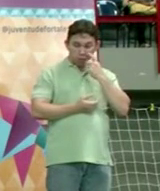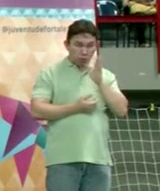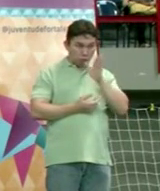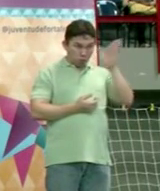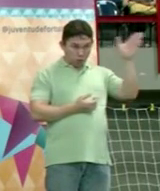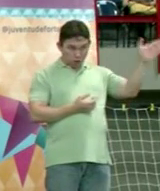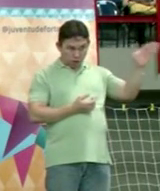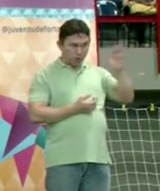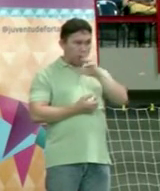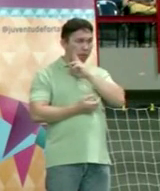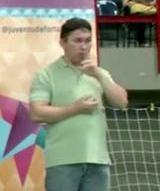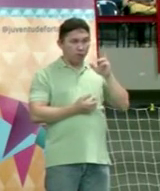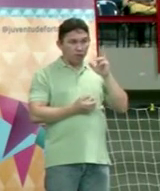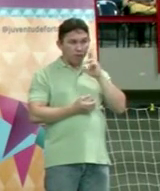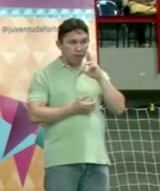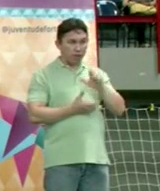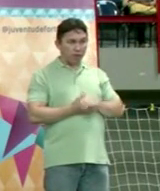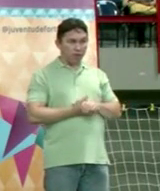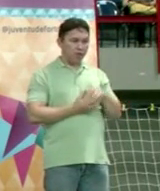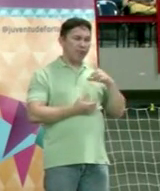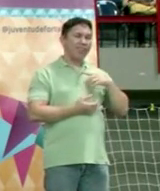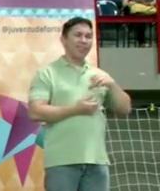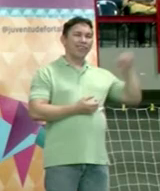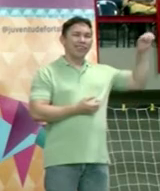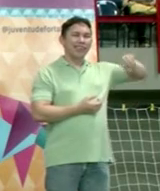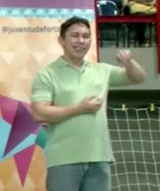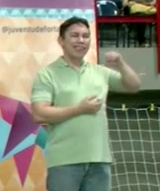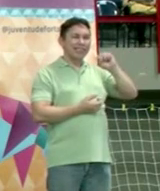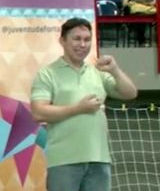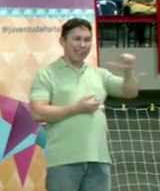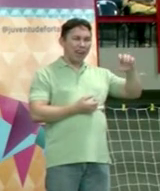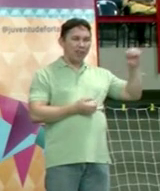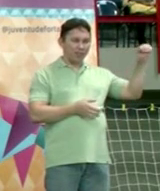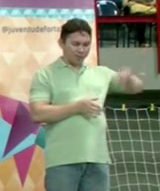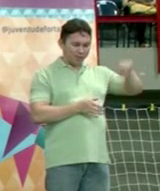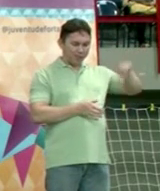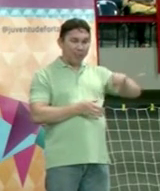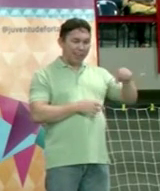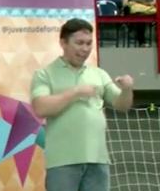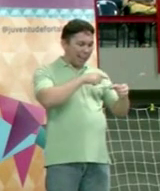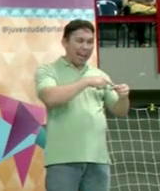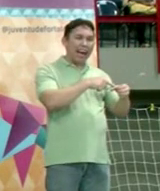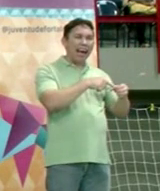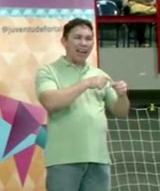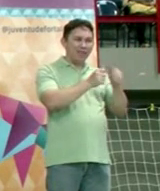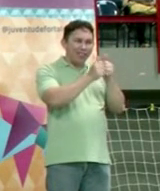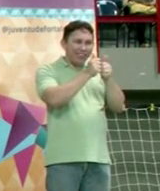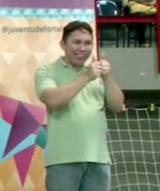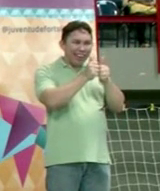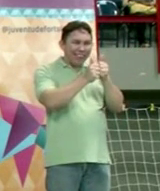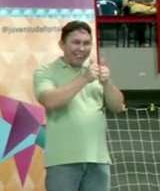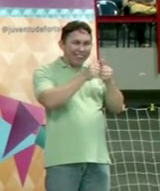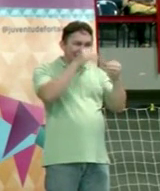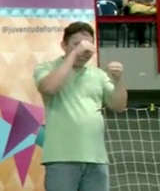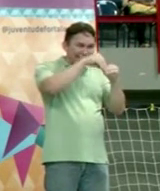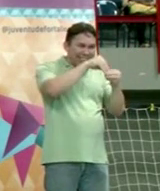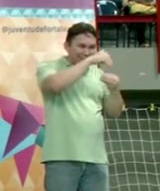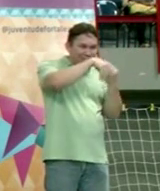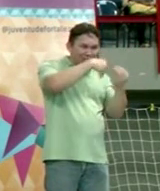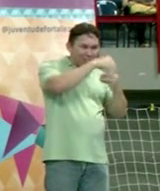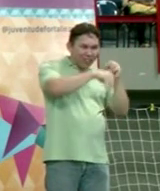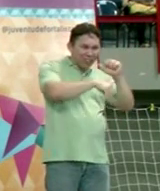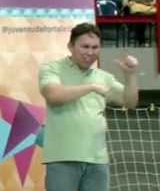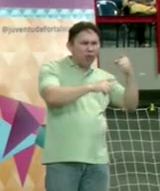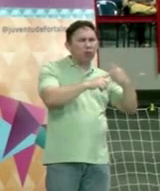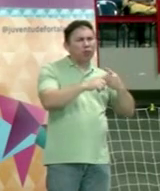vou no restaurante, que eu pego um saleiro, o pessoal coloca arroz no sal, né? Mas por que